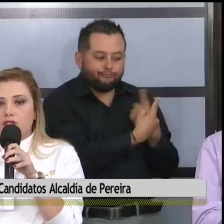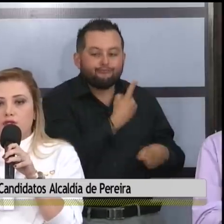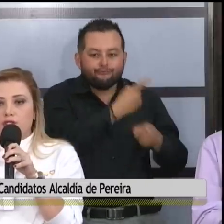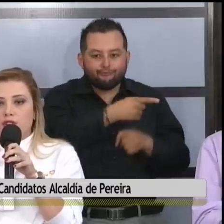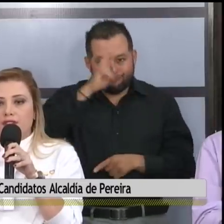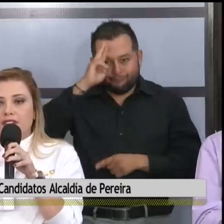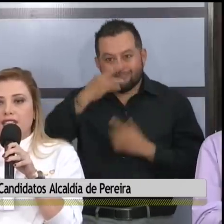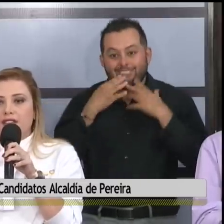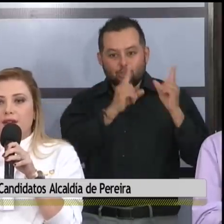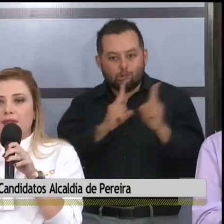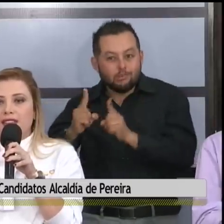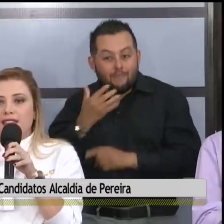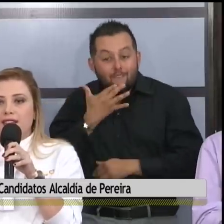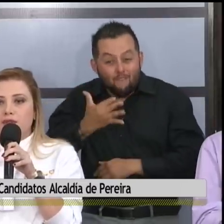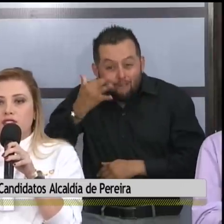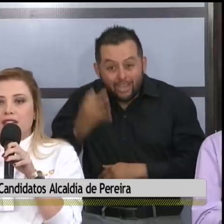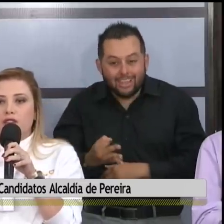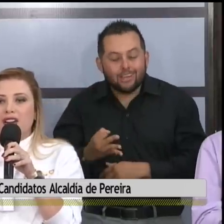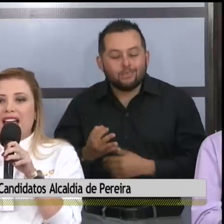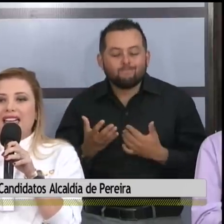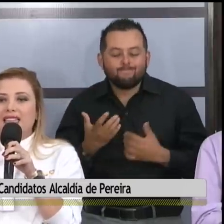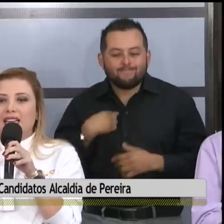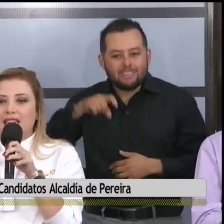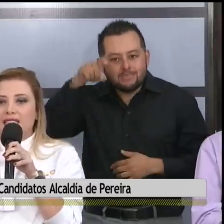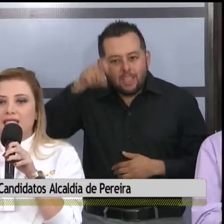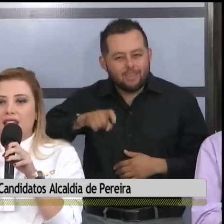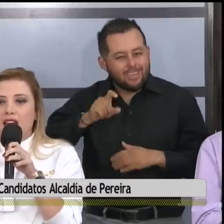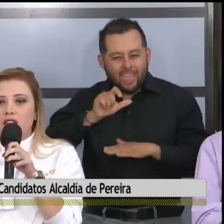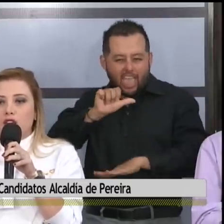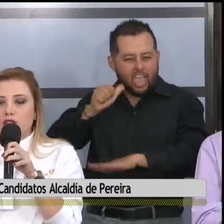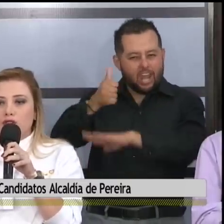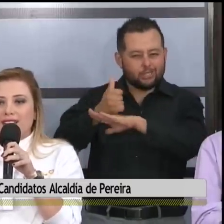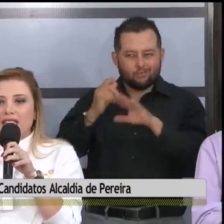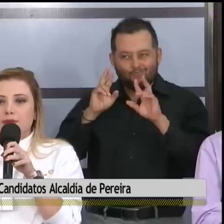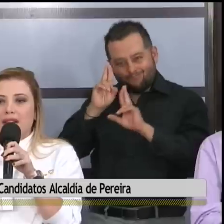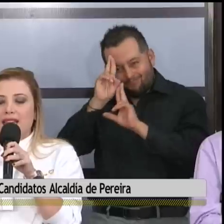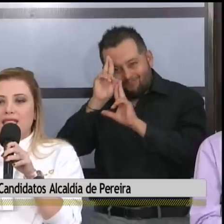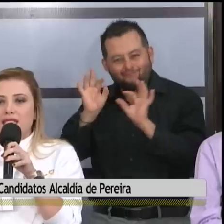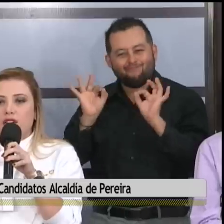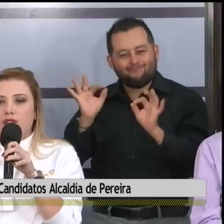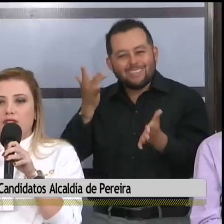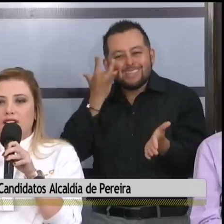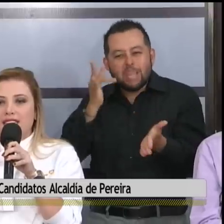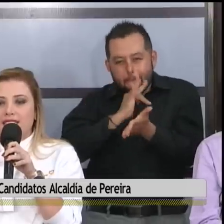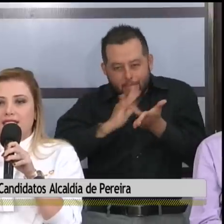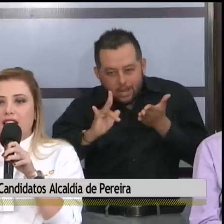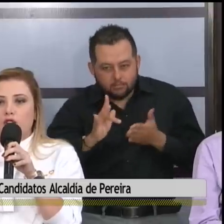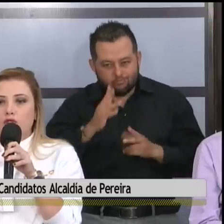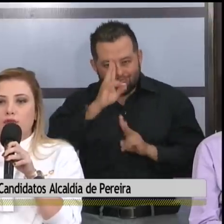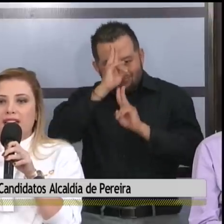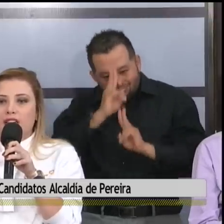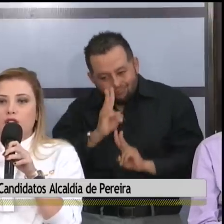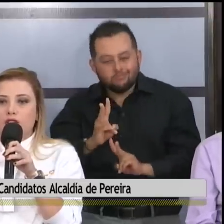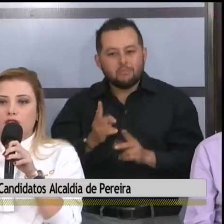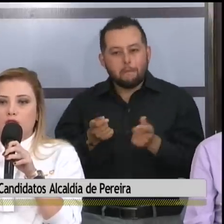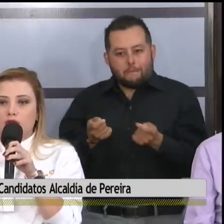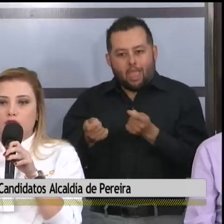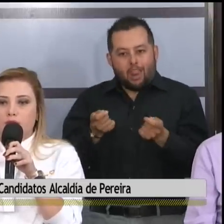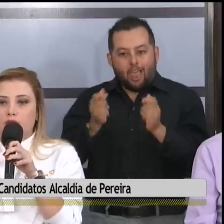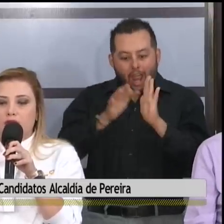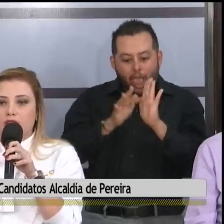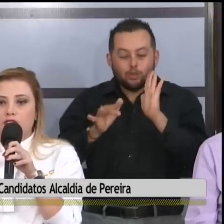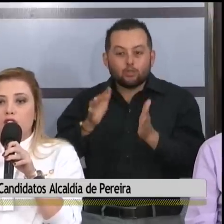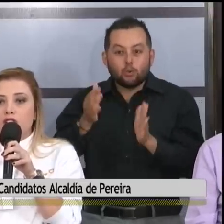su discurso. Definitivamente debemos tener una alta gerencia, con una transparencia, con una honestidad, con un manejo de los